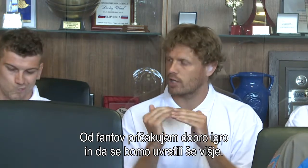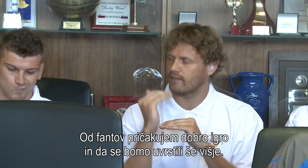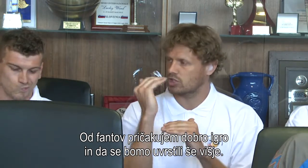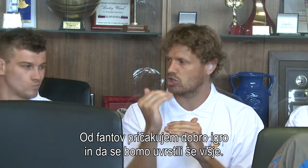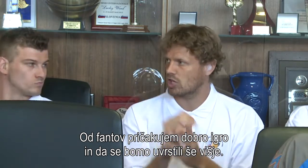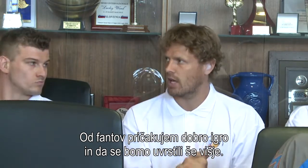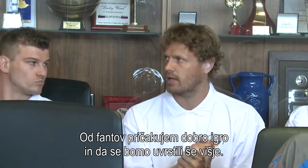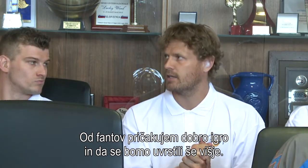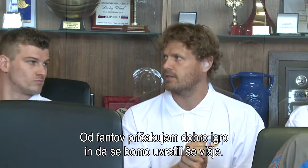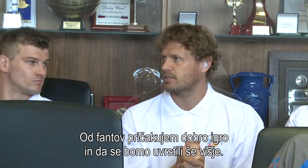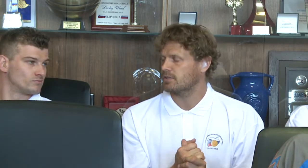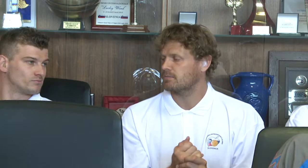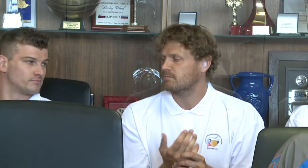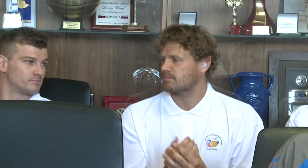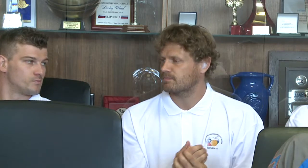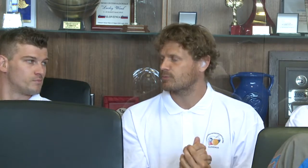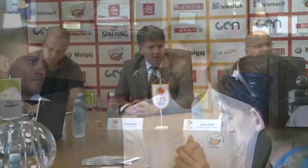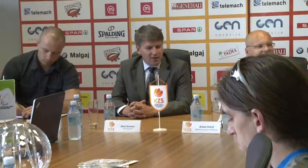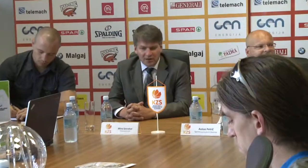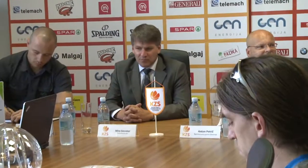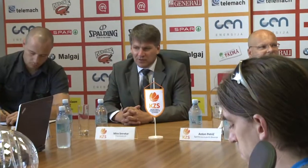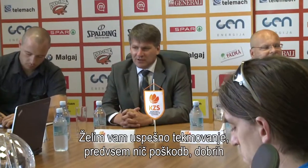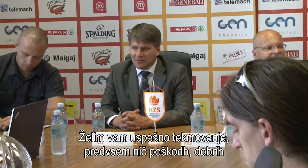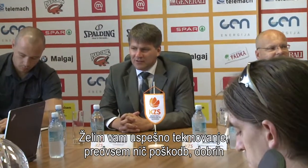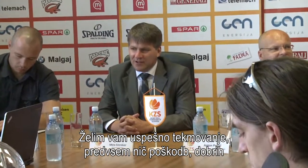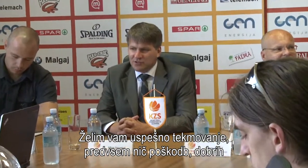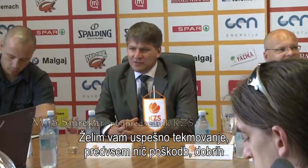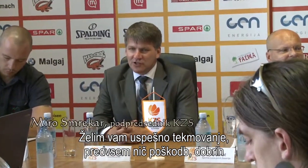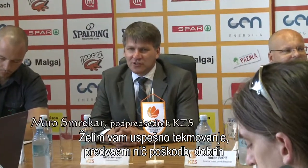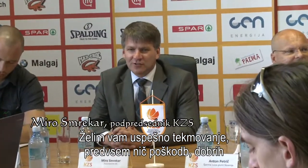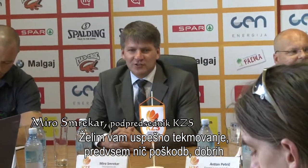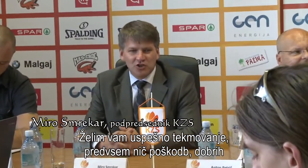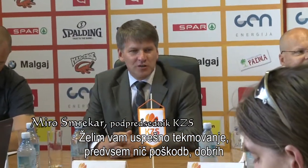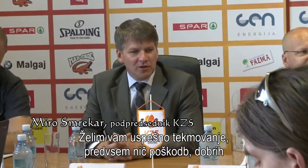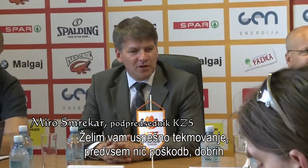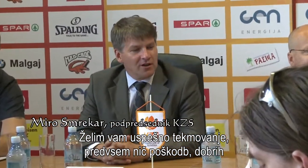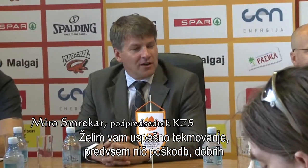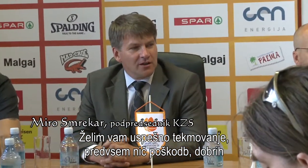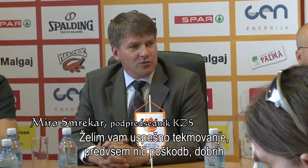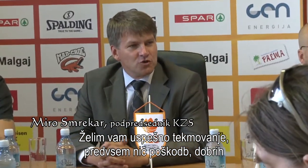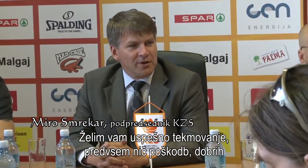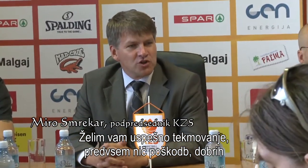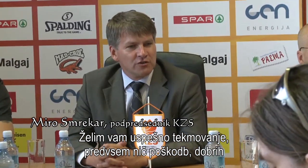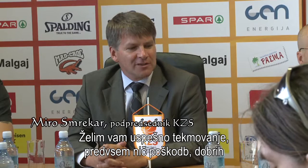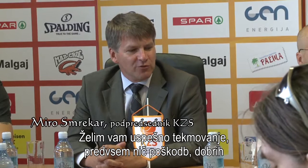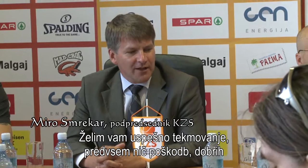bomo se uvrstili še višje. In pa naj že v začetku zaželimo eno uspešno